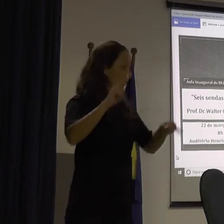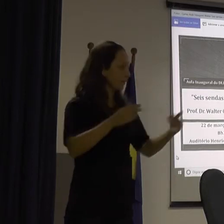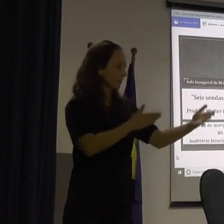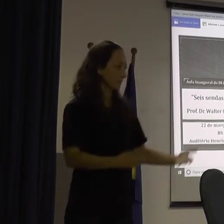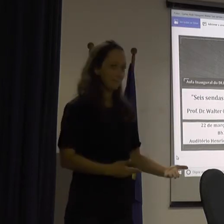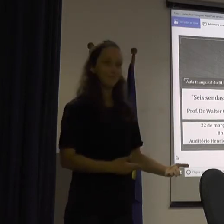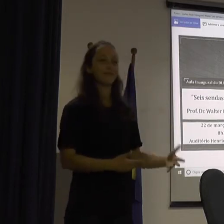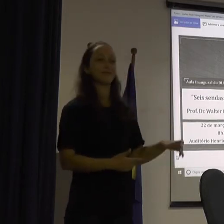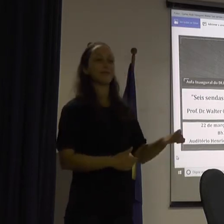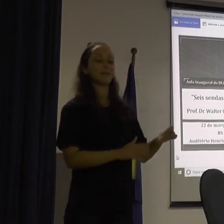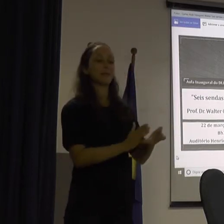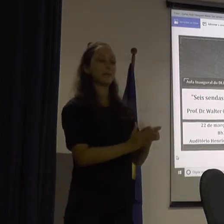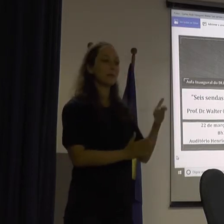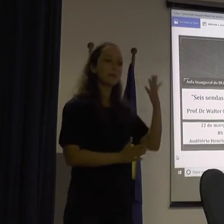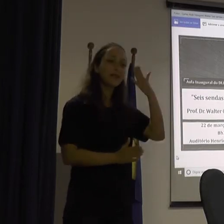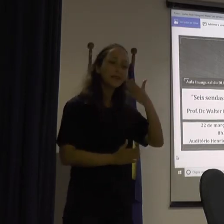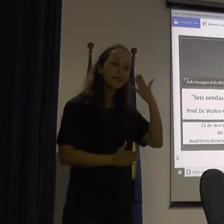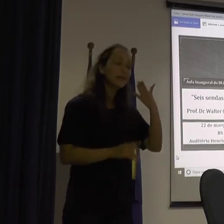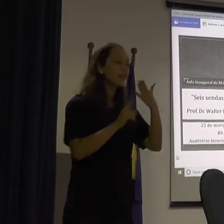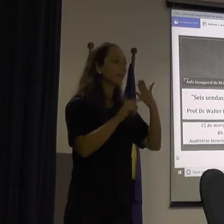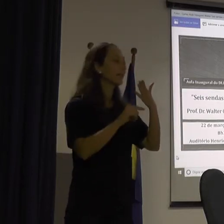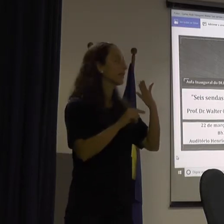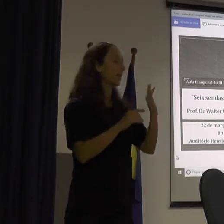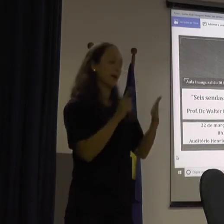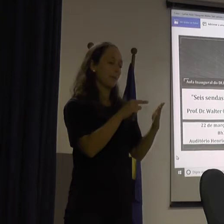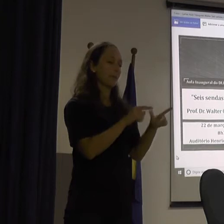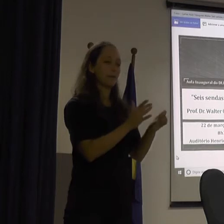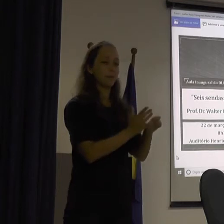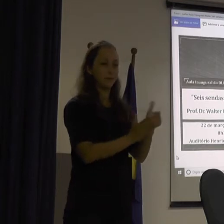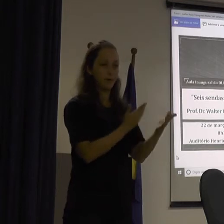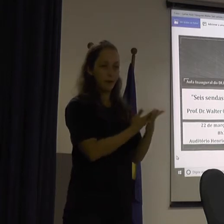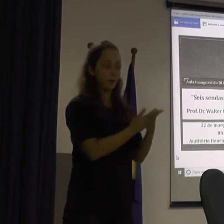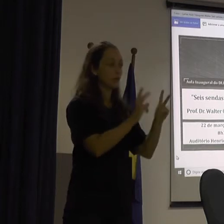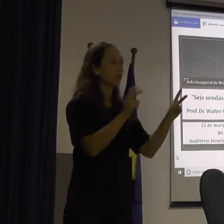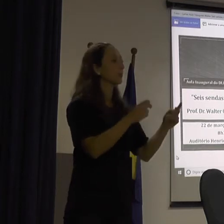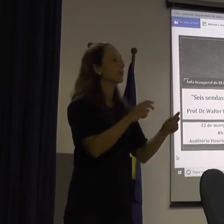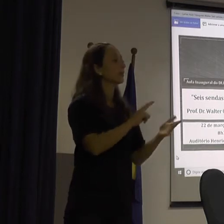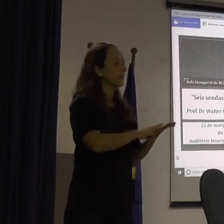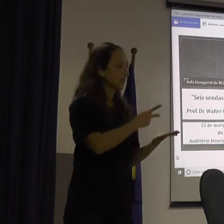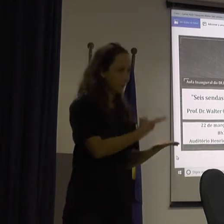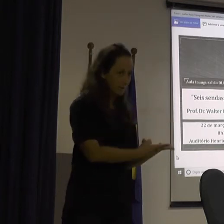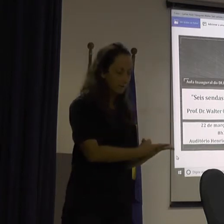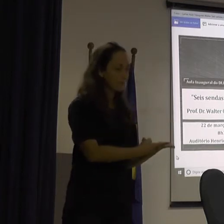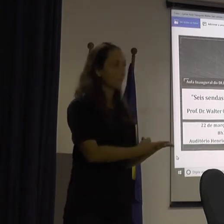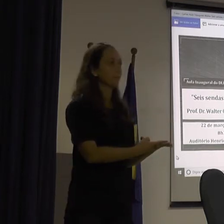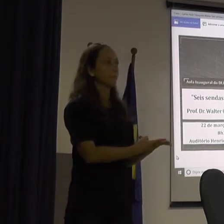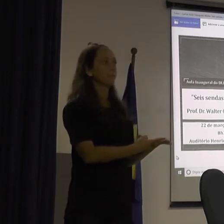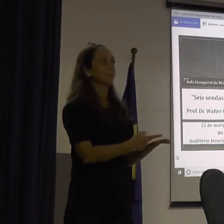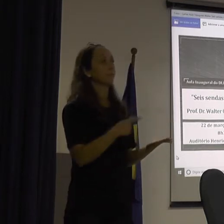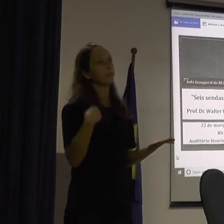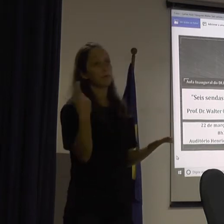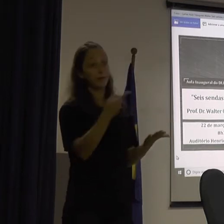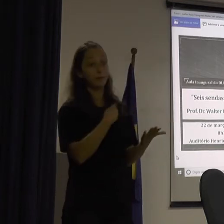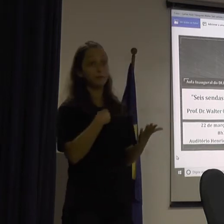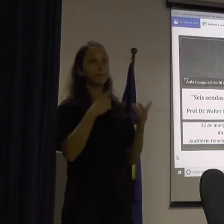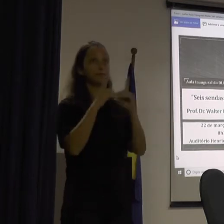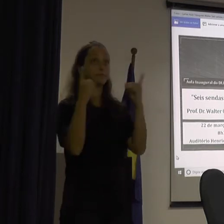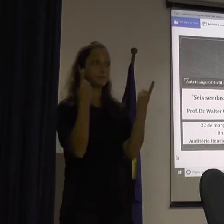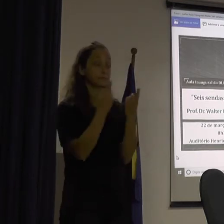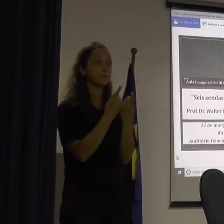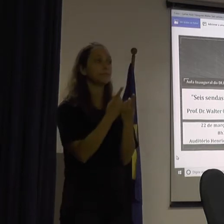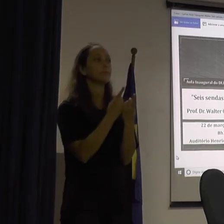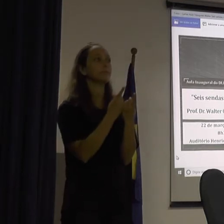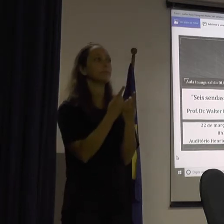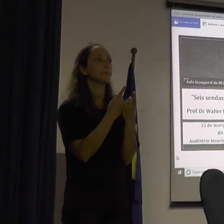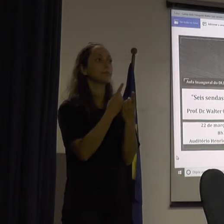foi especificamente sobre, a primeira aula foi sobre tradução, e a ideia então, né, como no nosso departamento nós